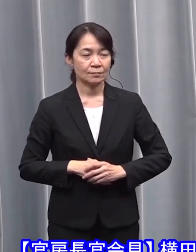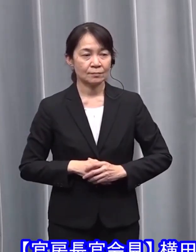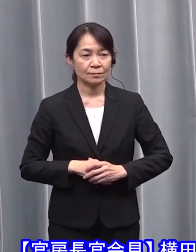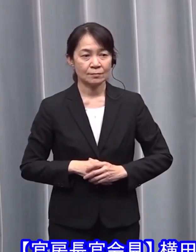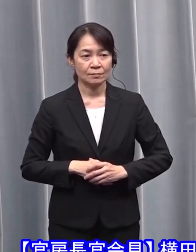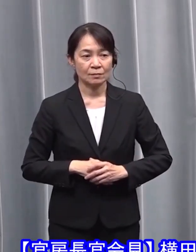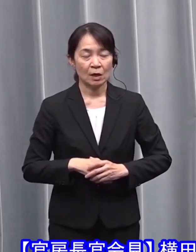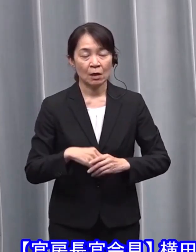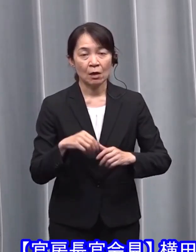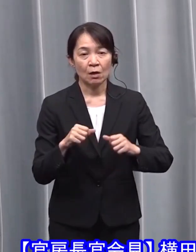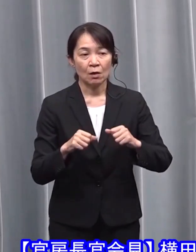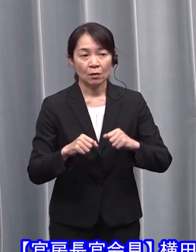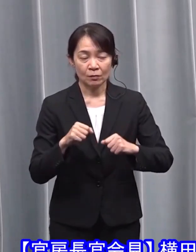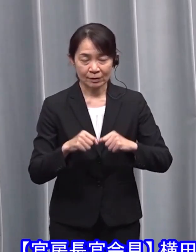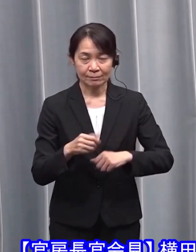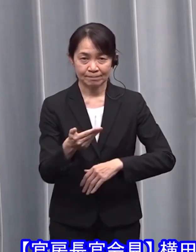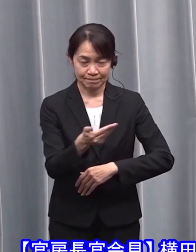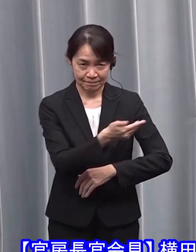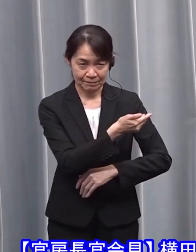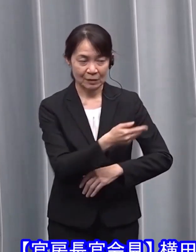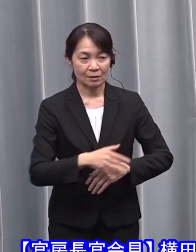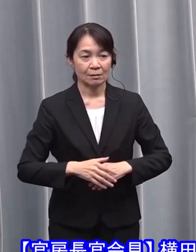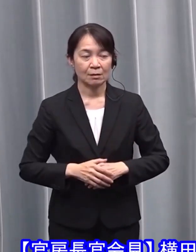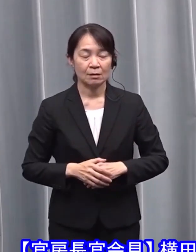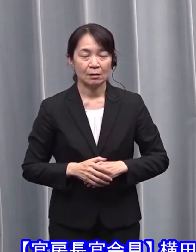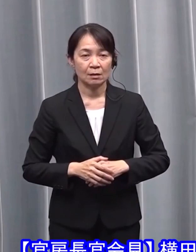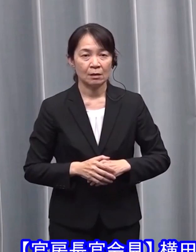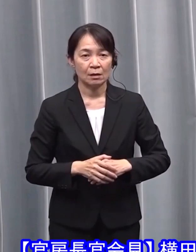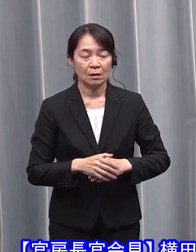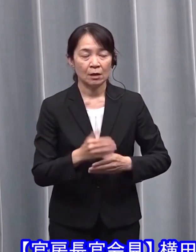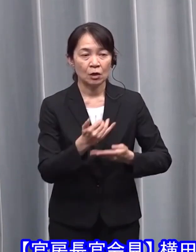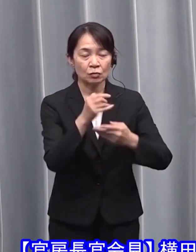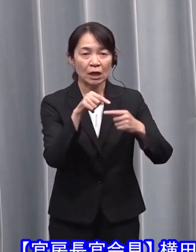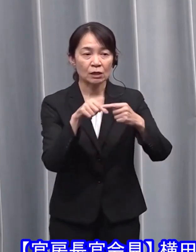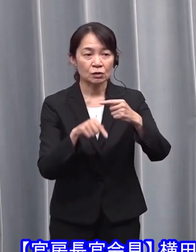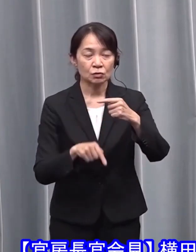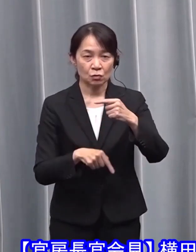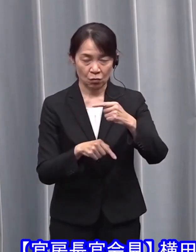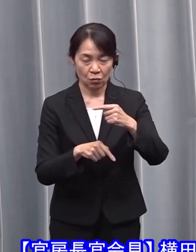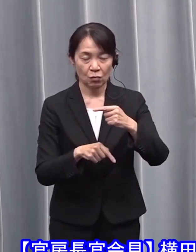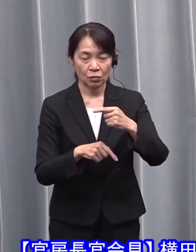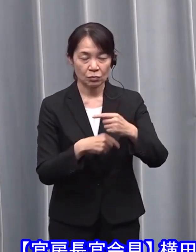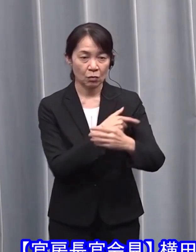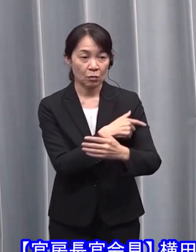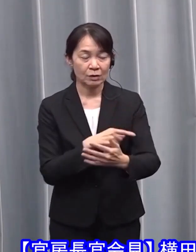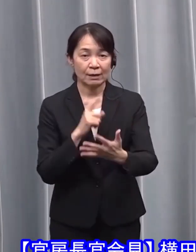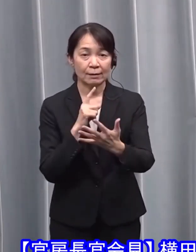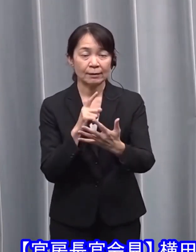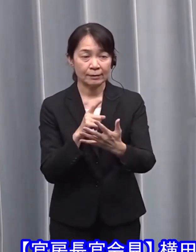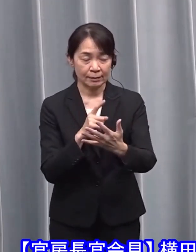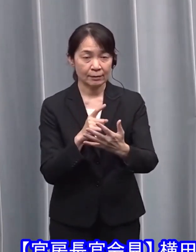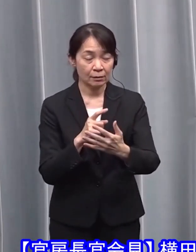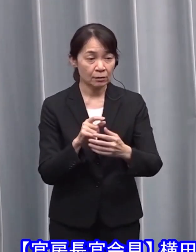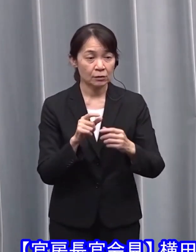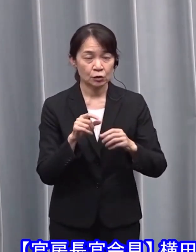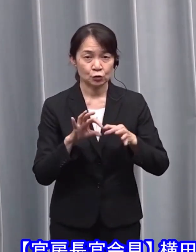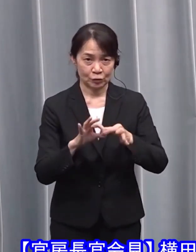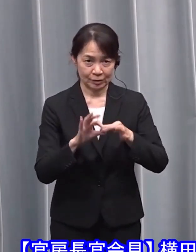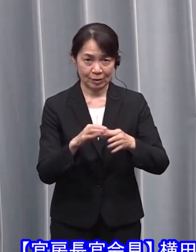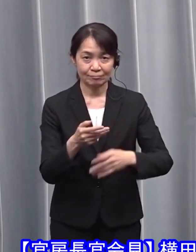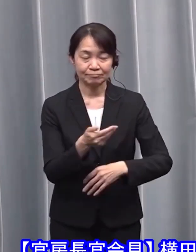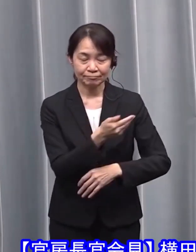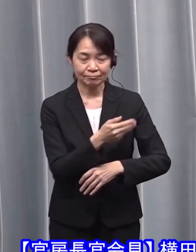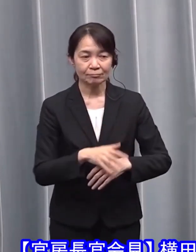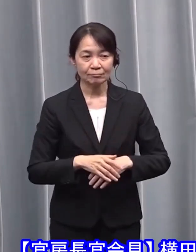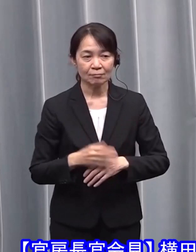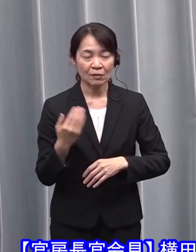あ、フリーランスの横田です。よろしくお願いいたします。宮内庁の退出と記者会見についてお尋ねします。先日、フリーランス